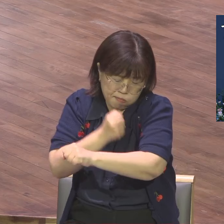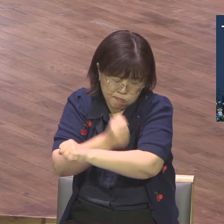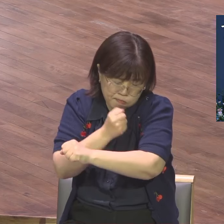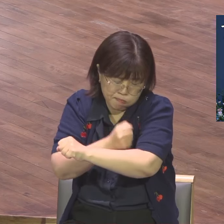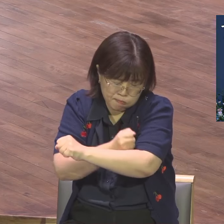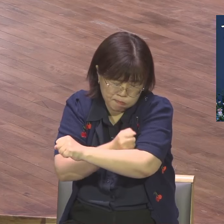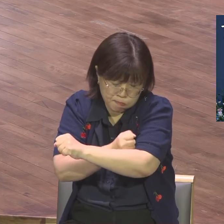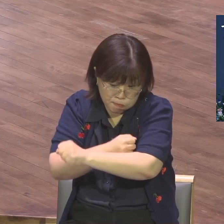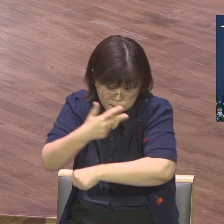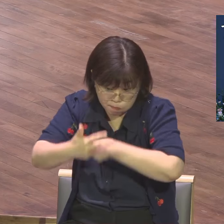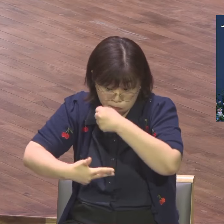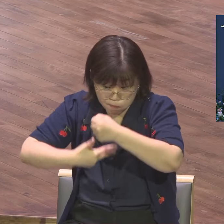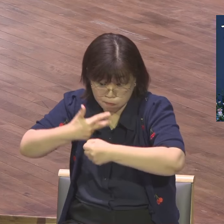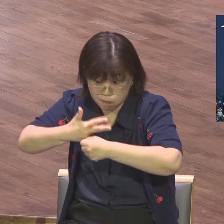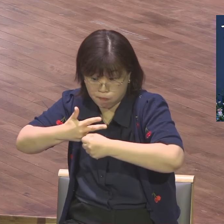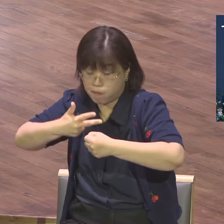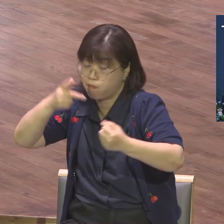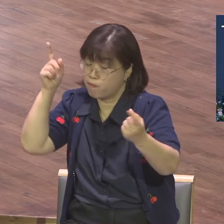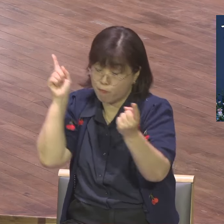올렸어요.